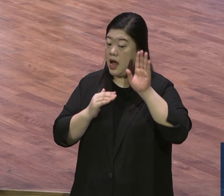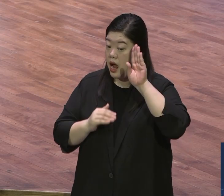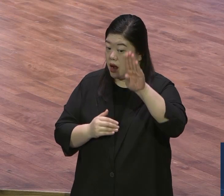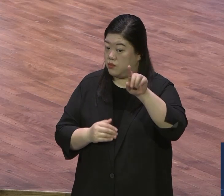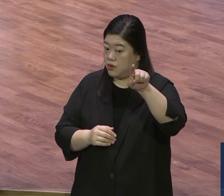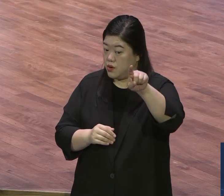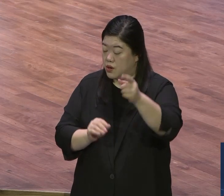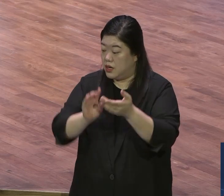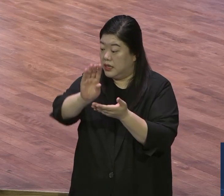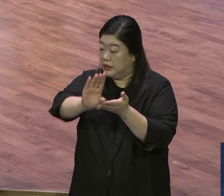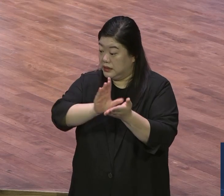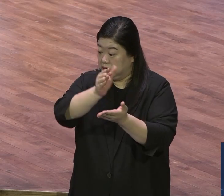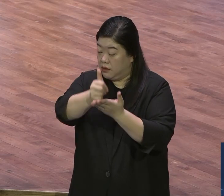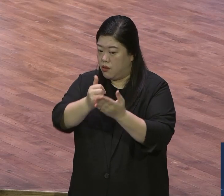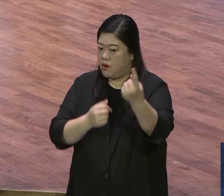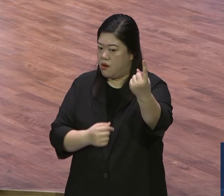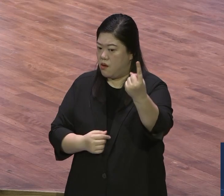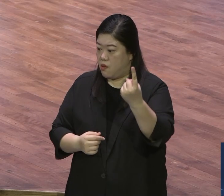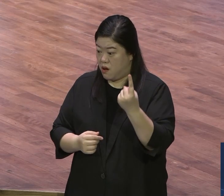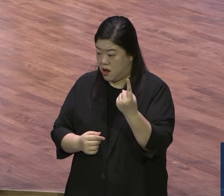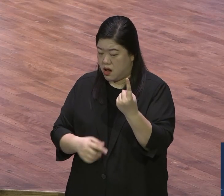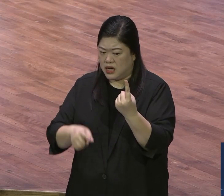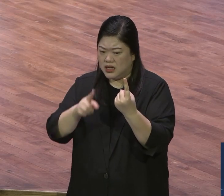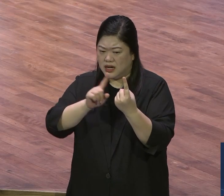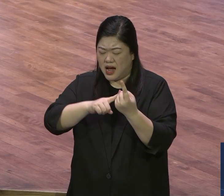신발 끈풀기도 감당 못한다.